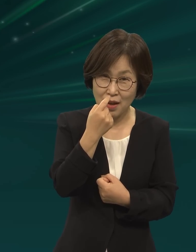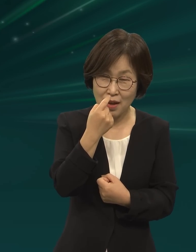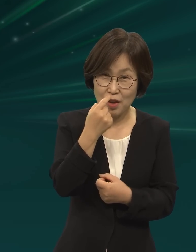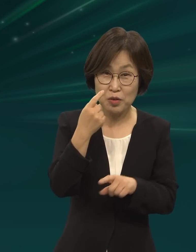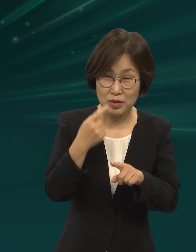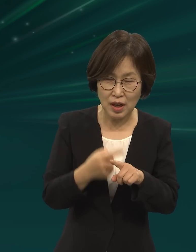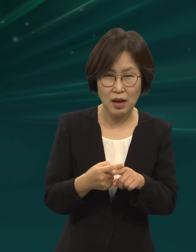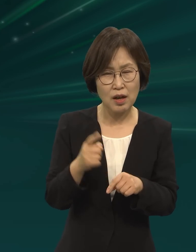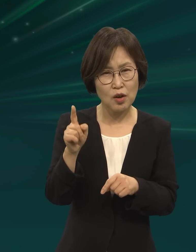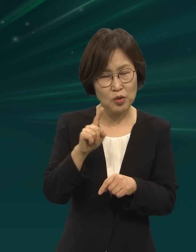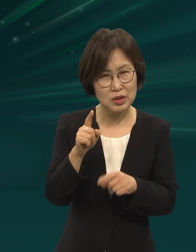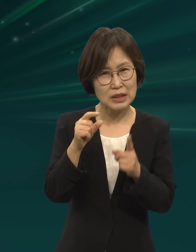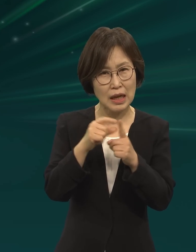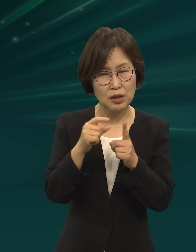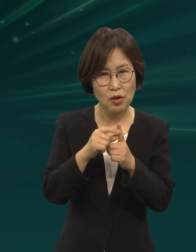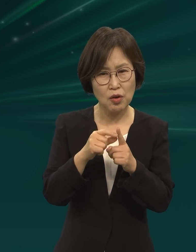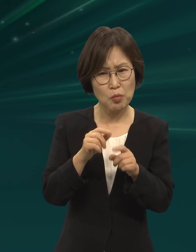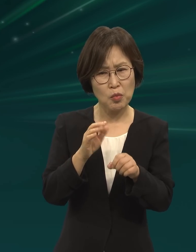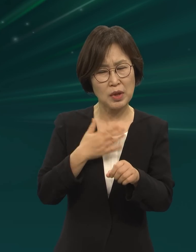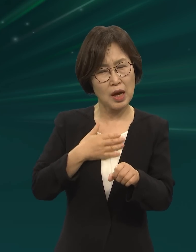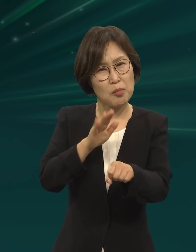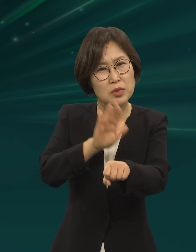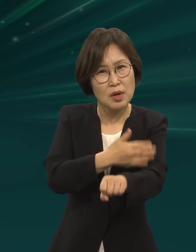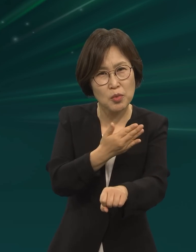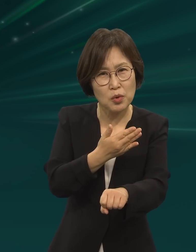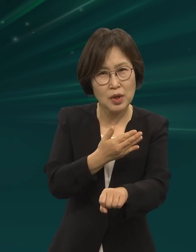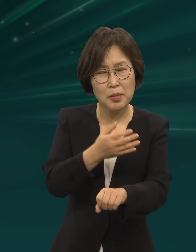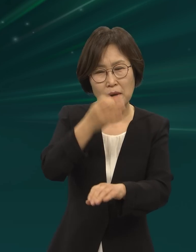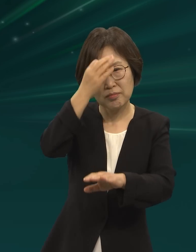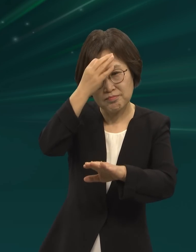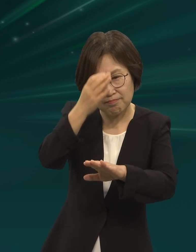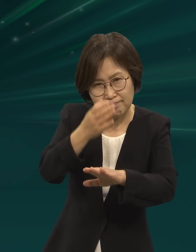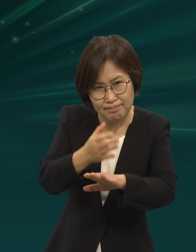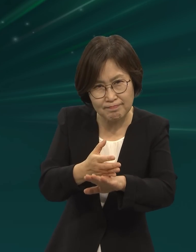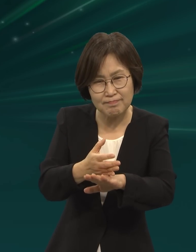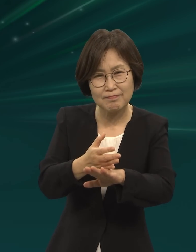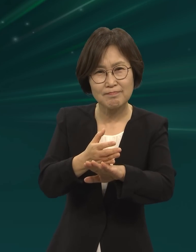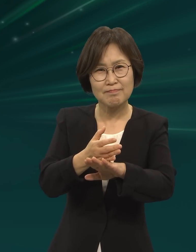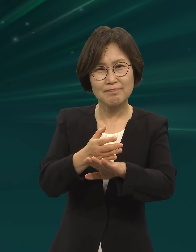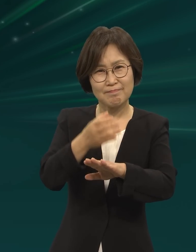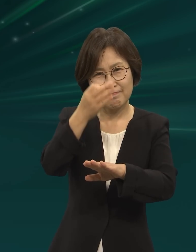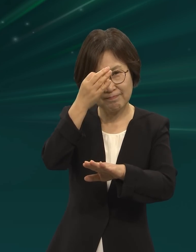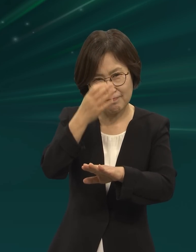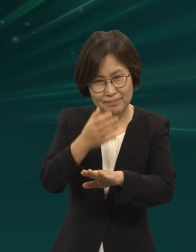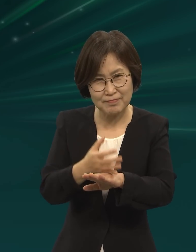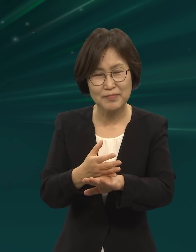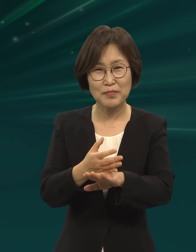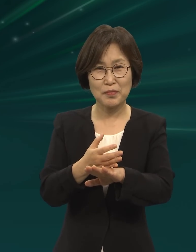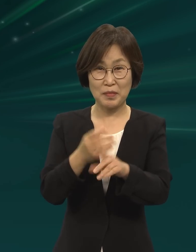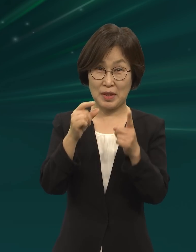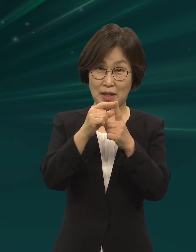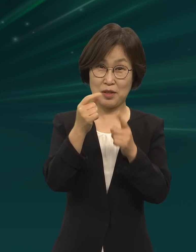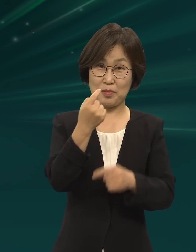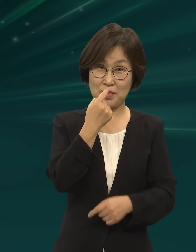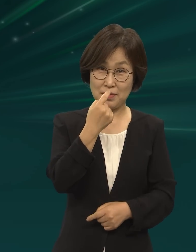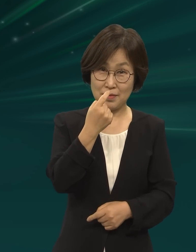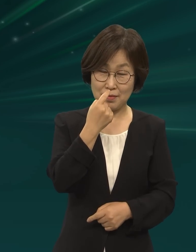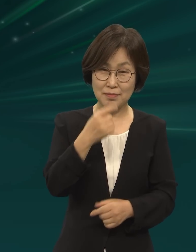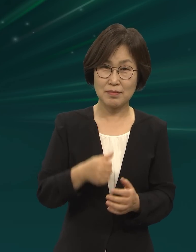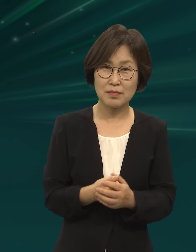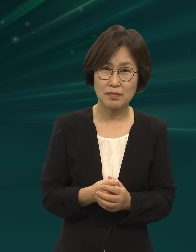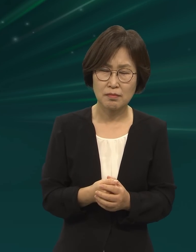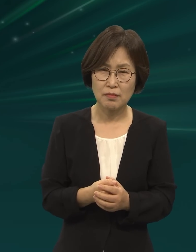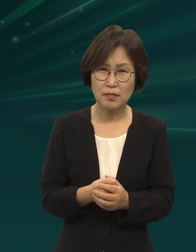미안합니다라고 배웠습니다. 뭐 잘못하면 미안하다라고 표현해야 한다고 제가 배웠습니다. 그런데 오히려